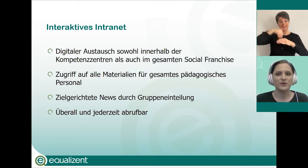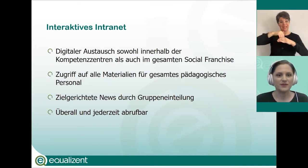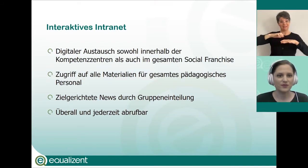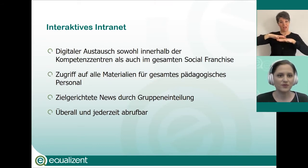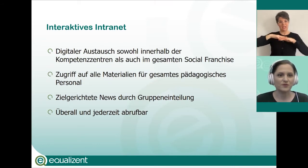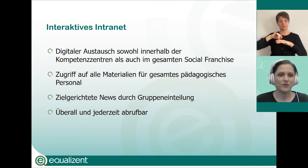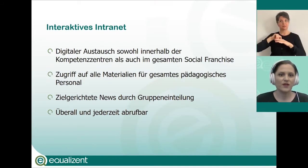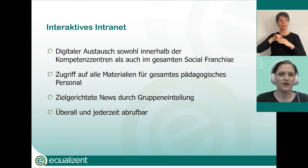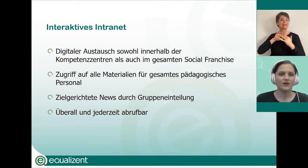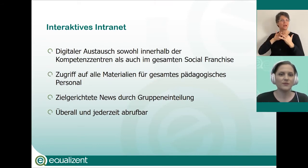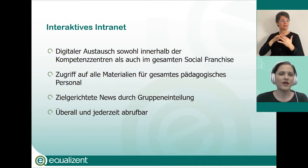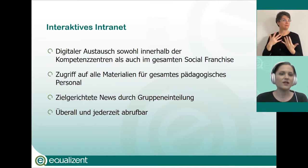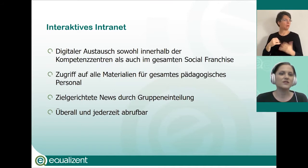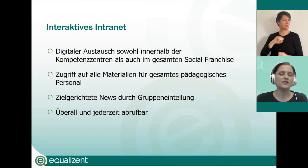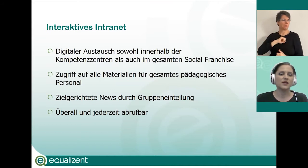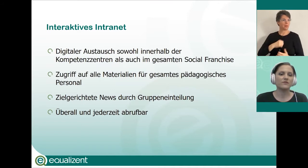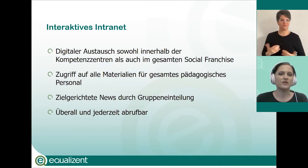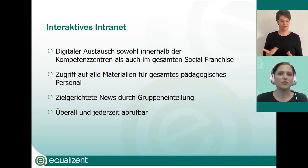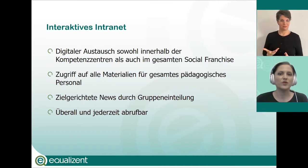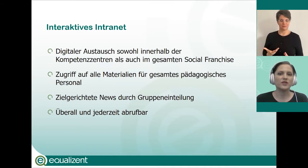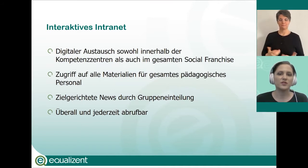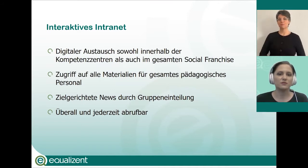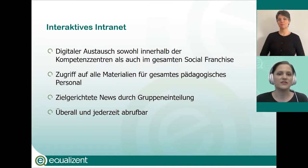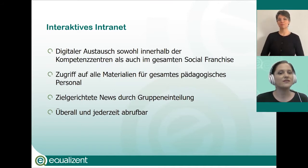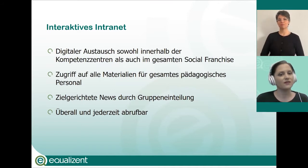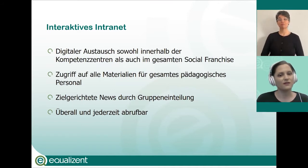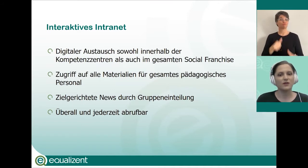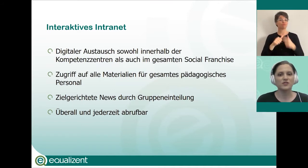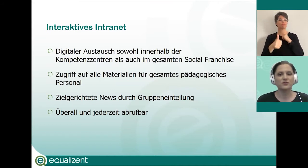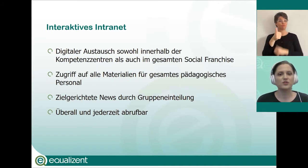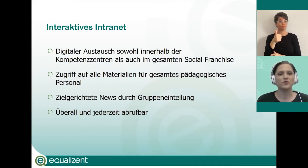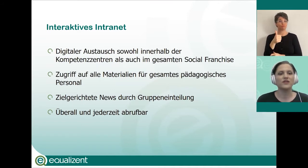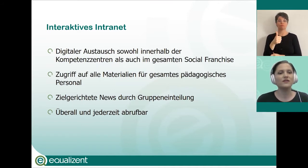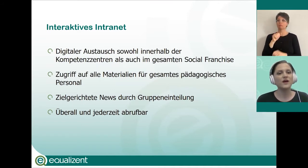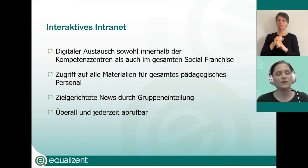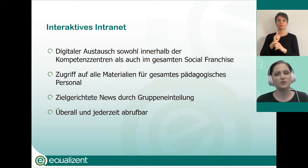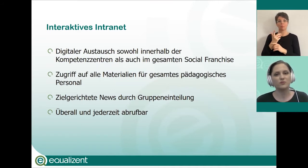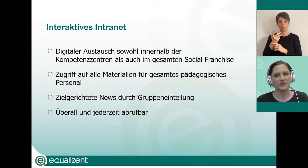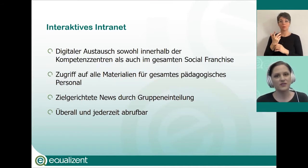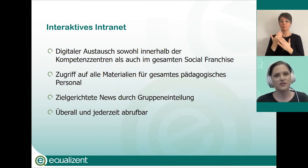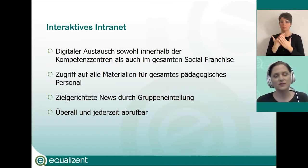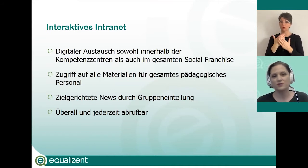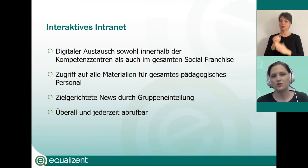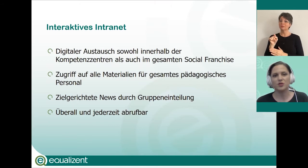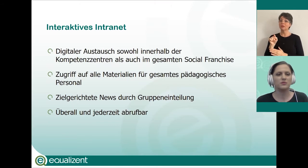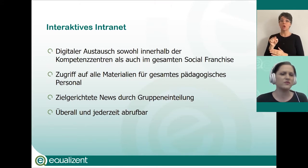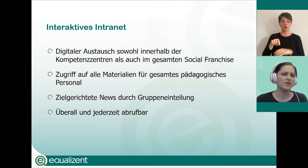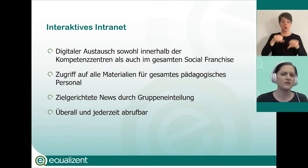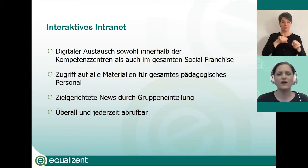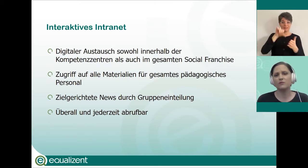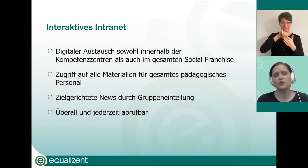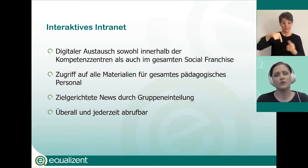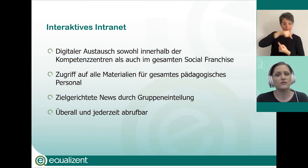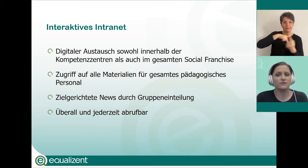Vorteile bietet es uns? Einerseits haben wir hier die Möglichkeit zu einem digitalen Austausch, sowohl innerhalb der Kompetenzzentren, zum Beispiel